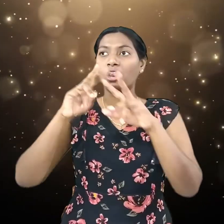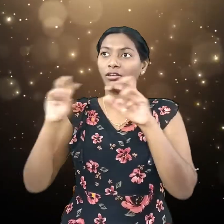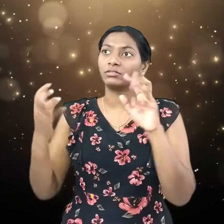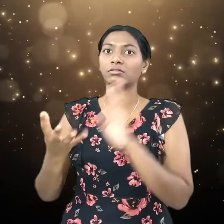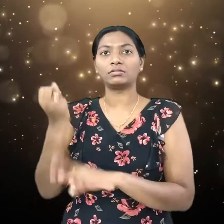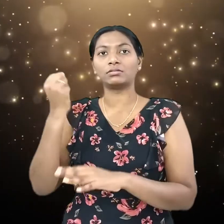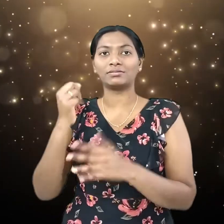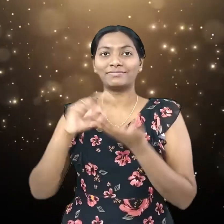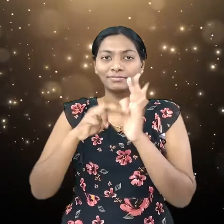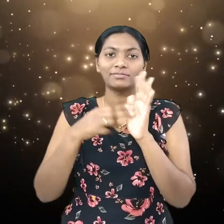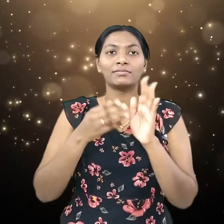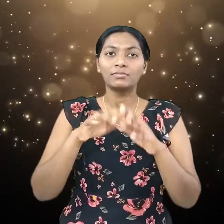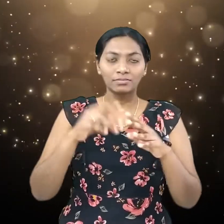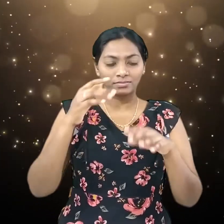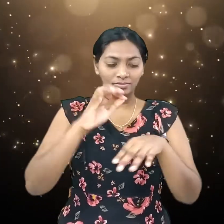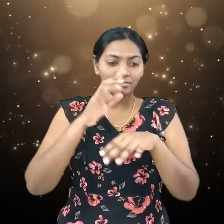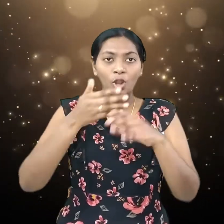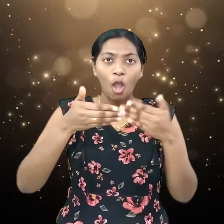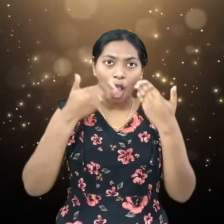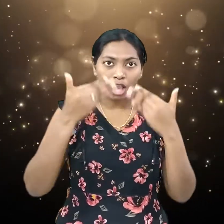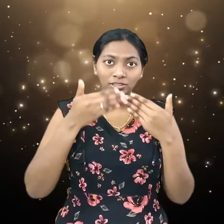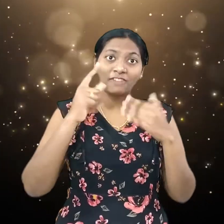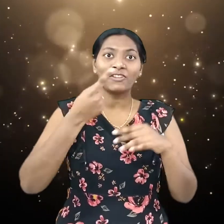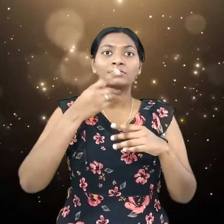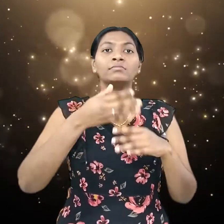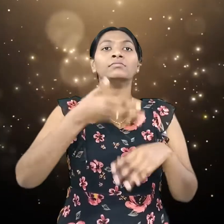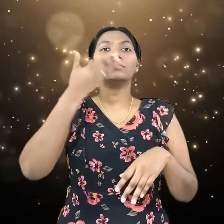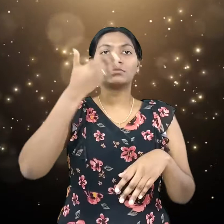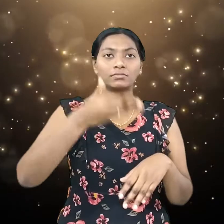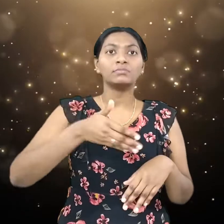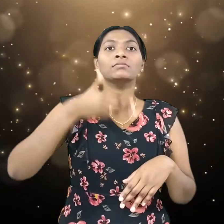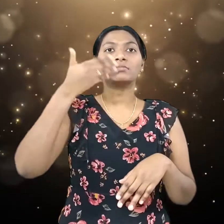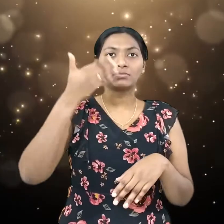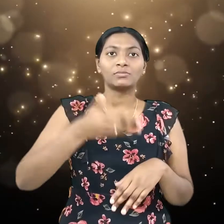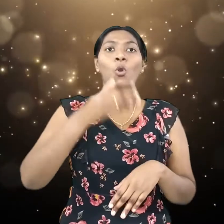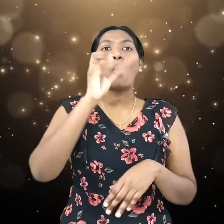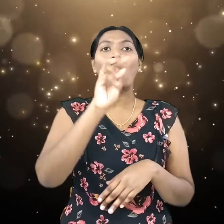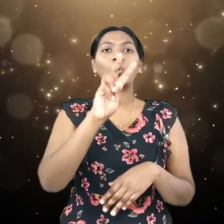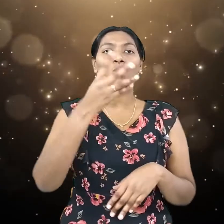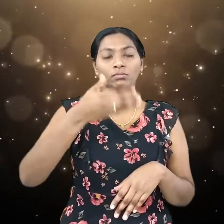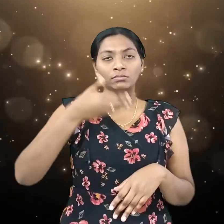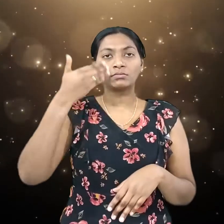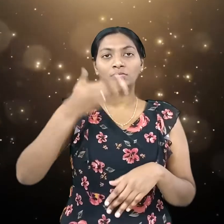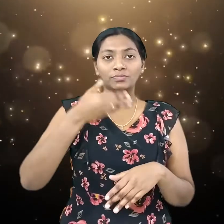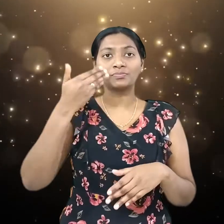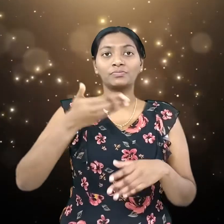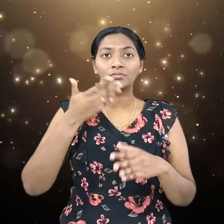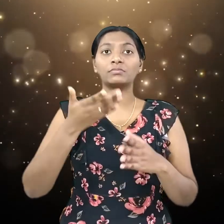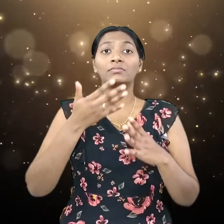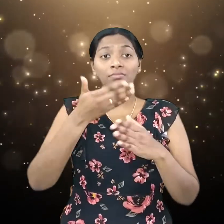लॉर्ड, जो तुमने ऑक्सीजन खोजी वो लेके खोजी, बिना लेके मैं देखता हूं कैसे खोजते,